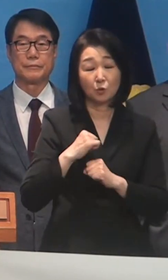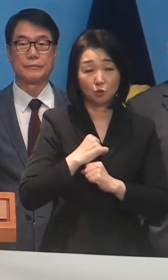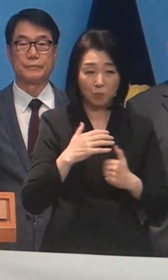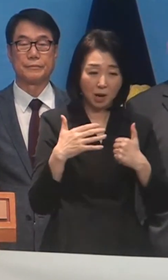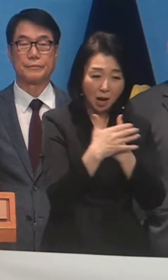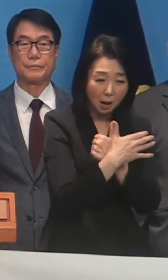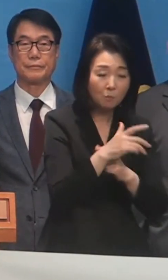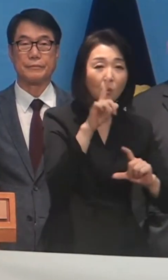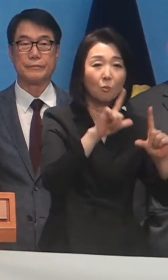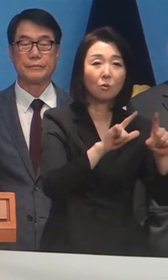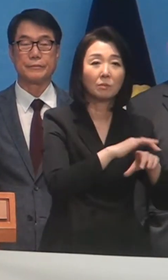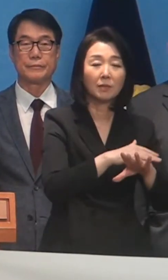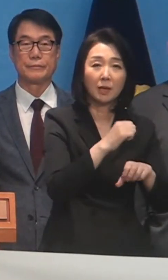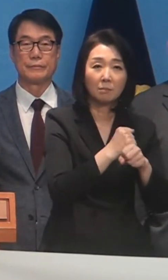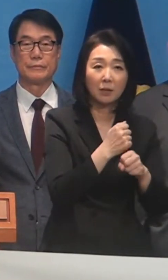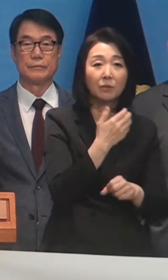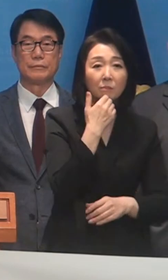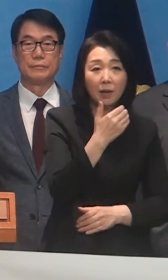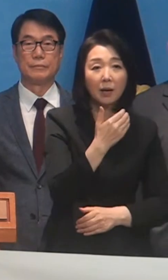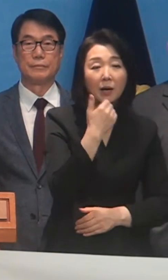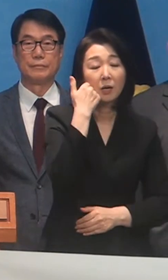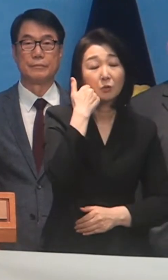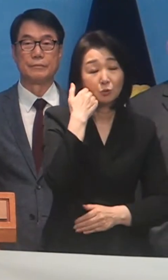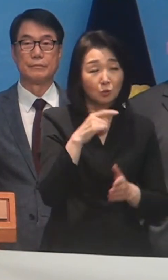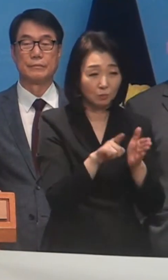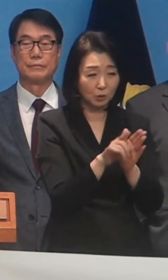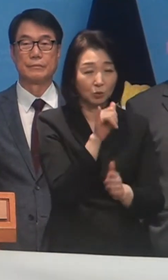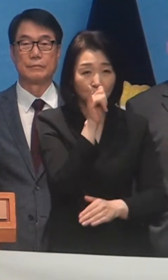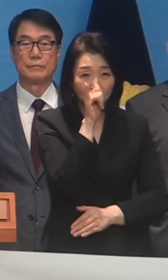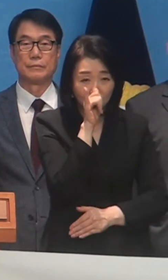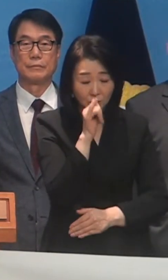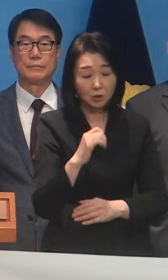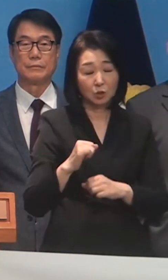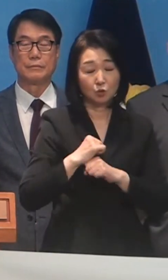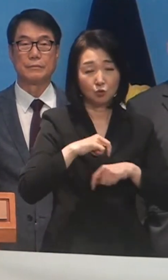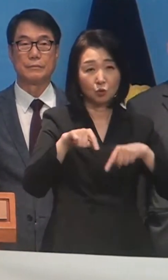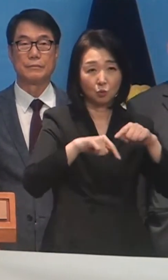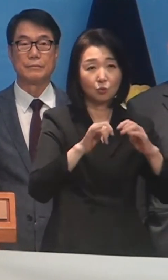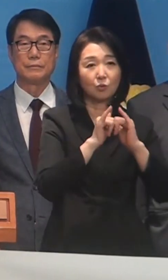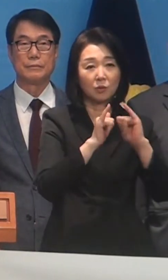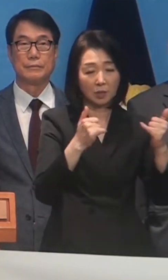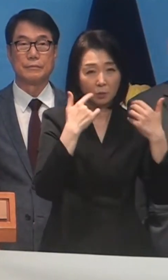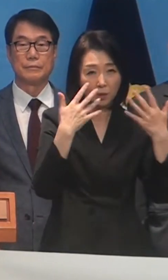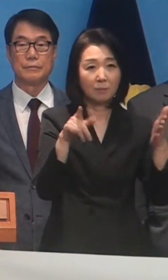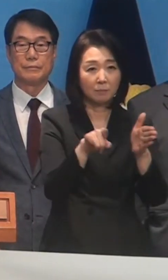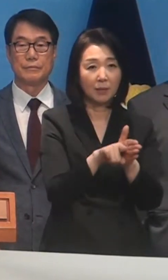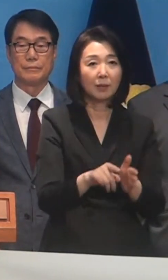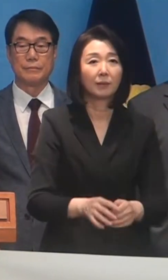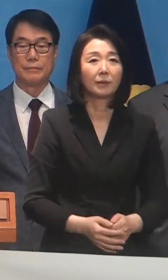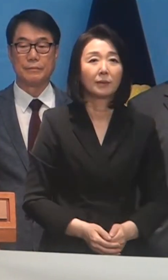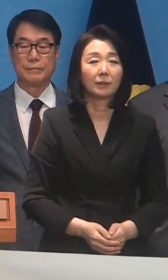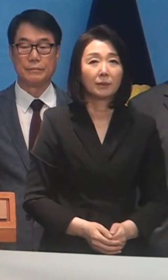태세를 반드시 갖춰 나갈 수 있는, 믿을 수 있는 국군 통수권자임을 확신합니다.